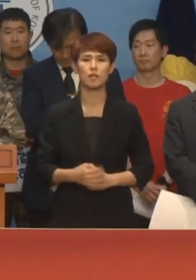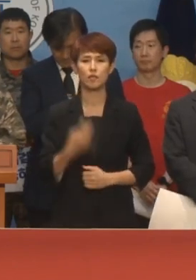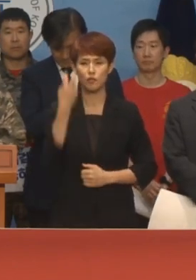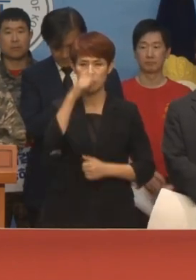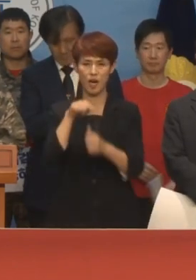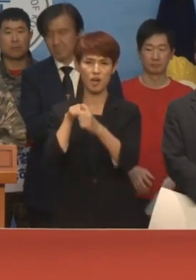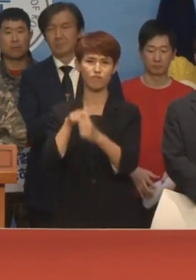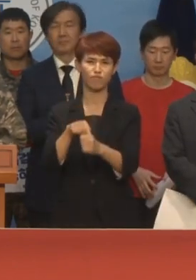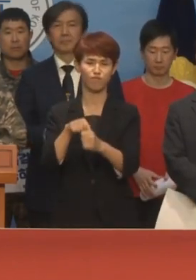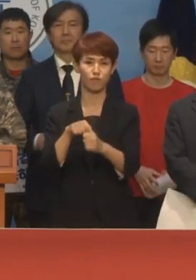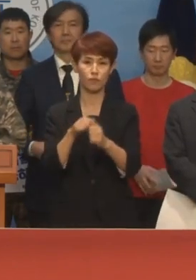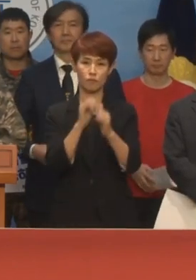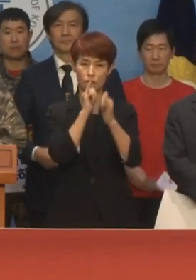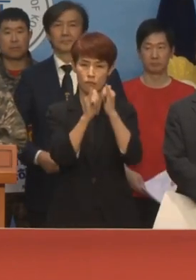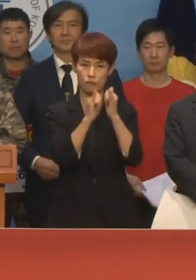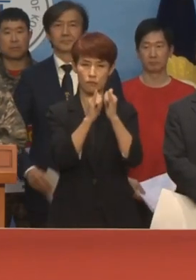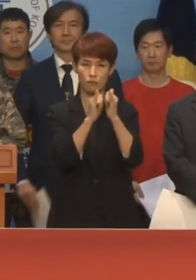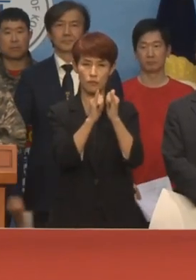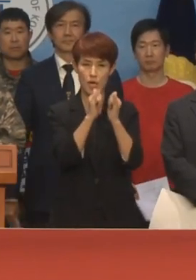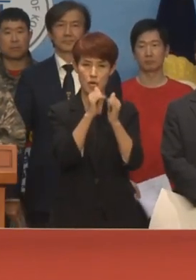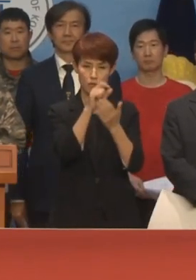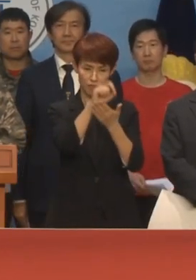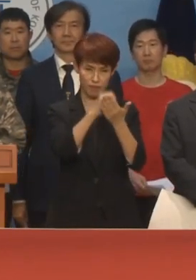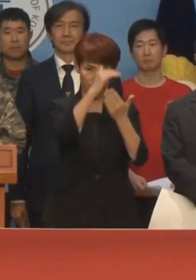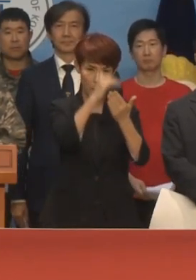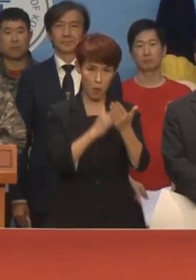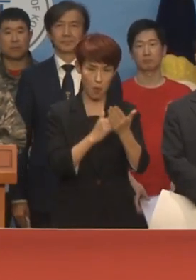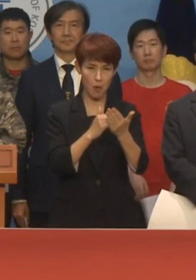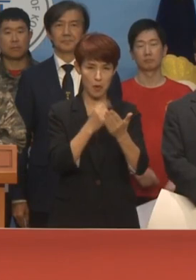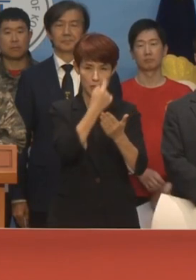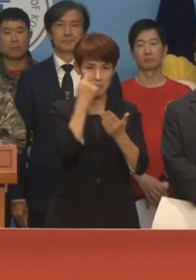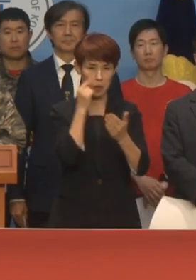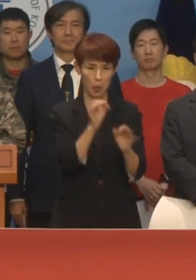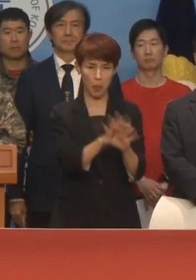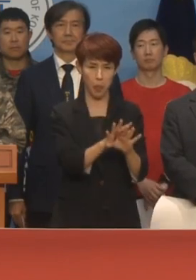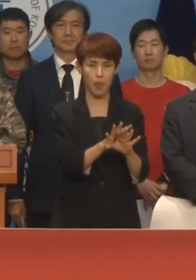수사외압의 통신기록 증거인멸에 동조하고 있습니다.